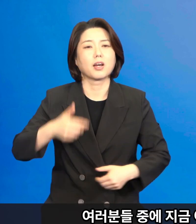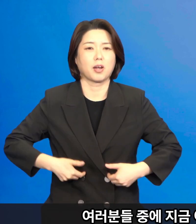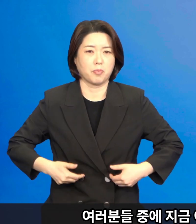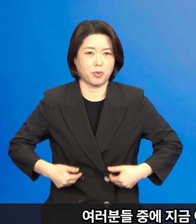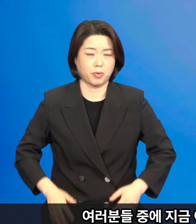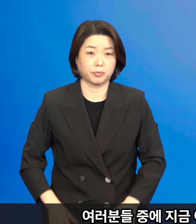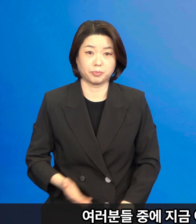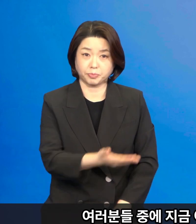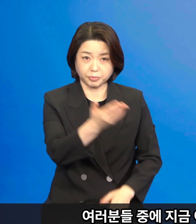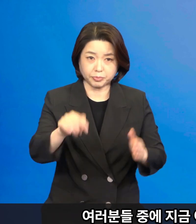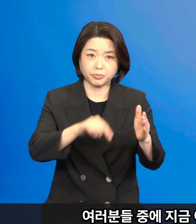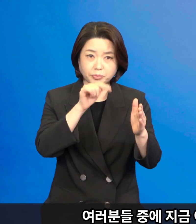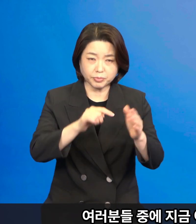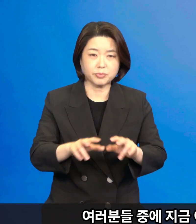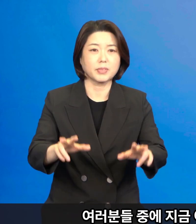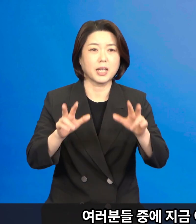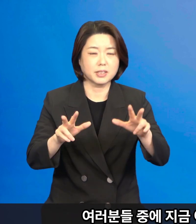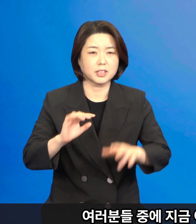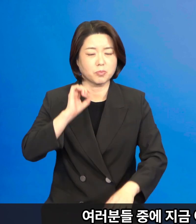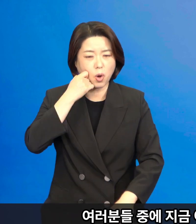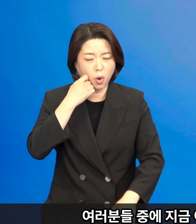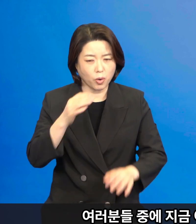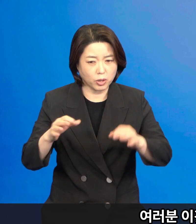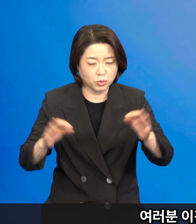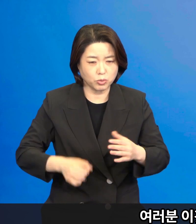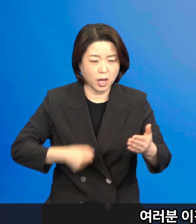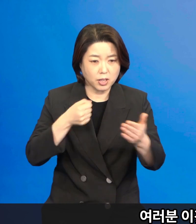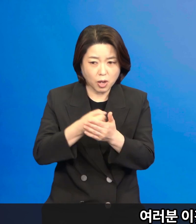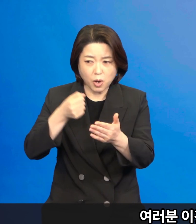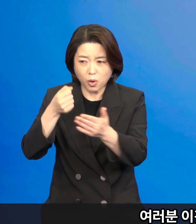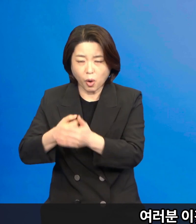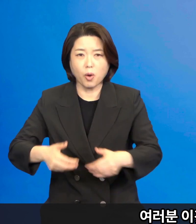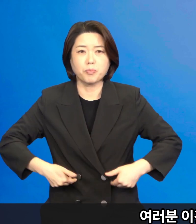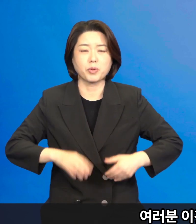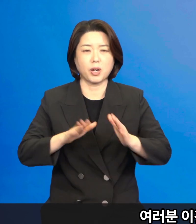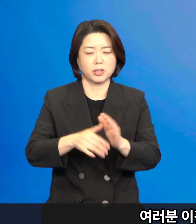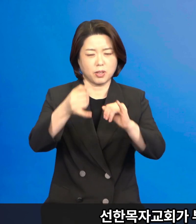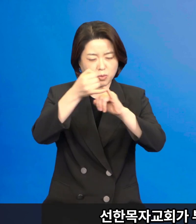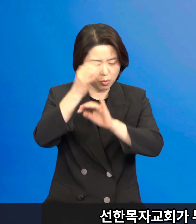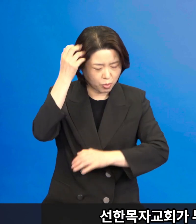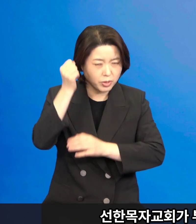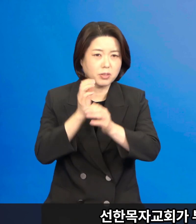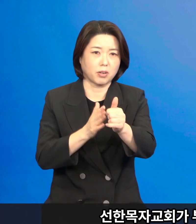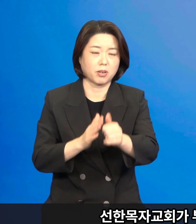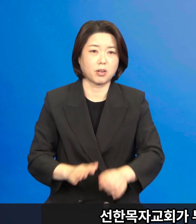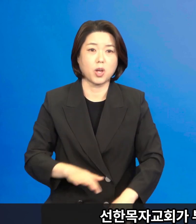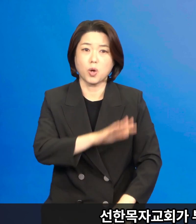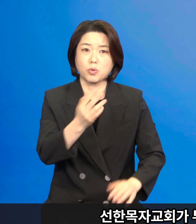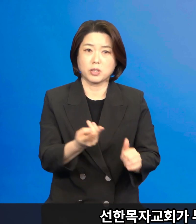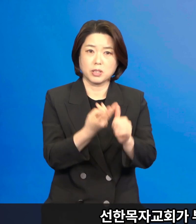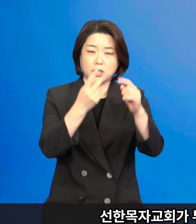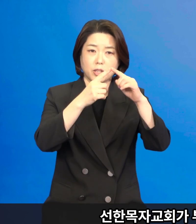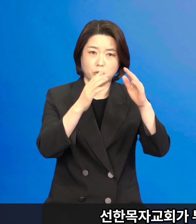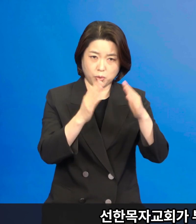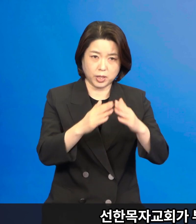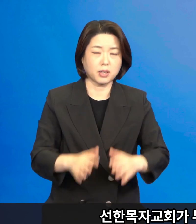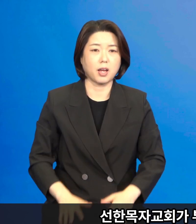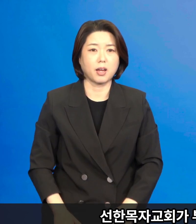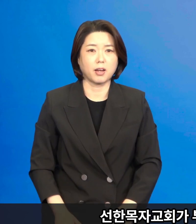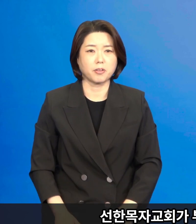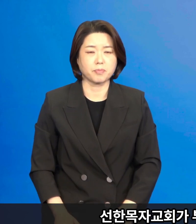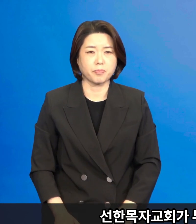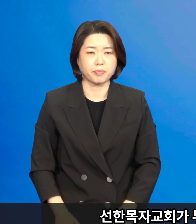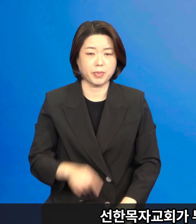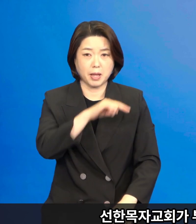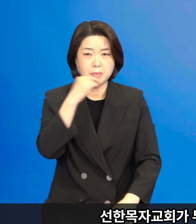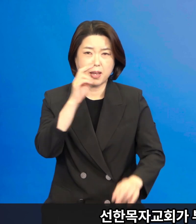여러분들 중에 지금 어려운 순간에 결정을 해야 할 때 여러분 이것을 꼭 기억하십시오. 호남목자교회가 부도의